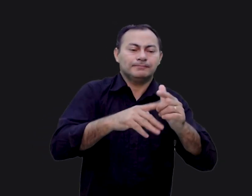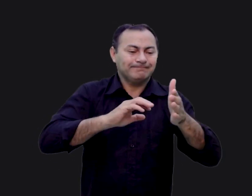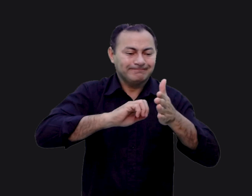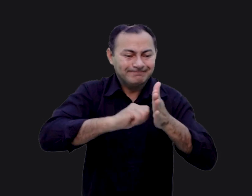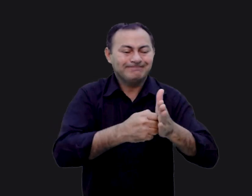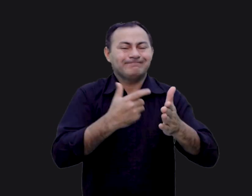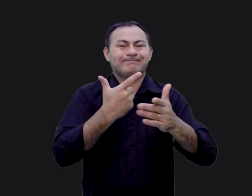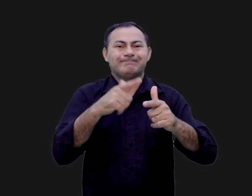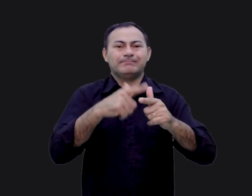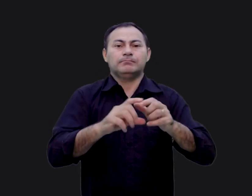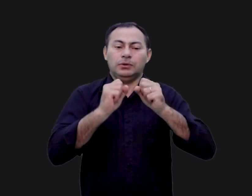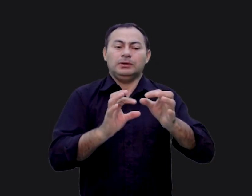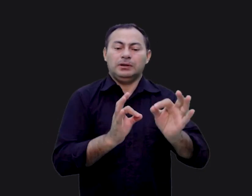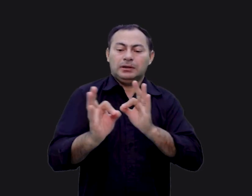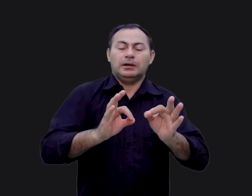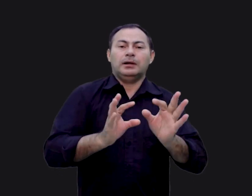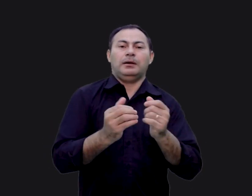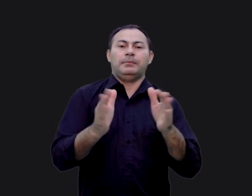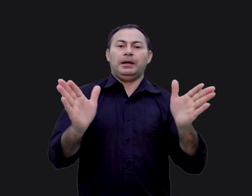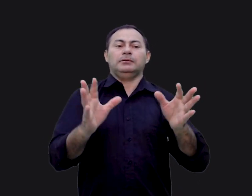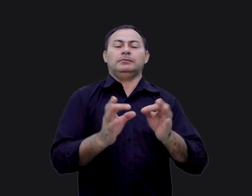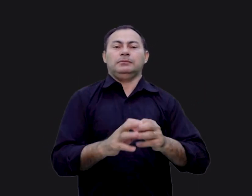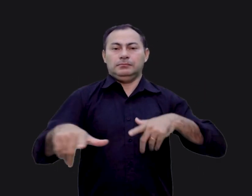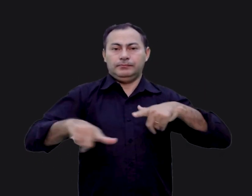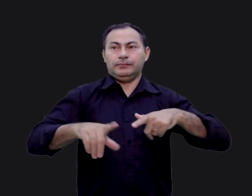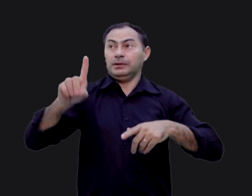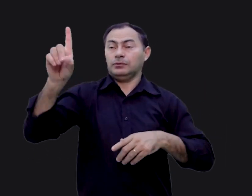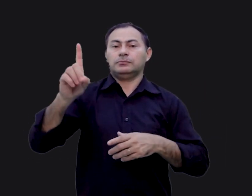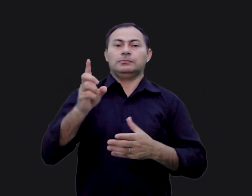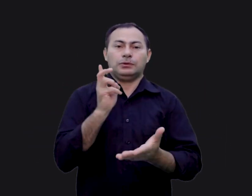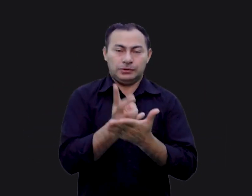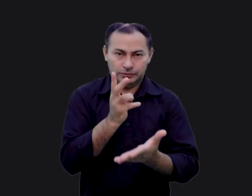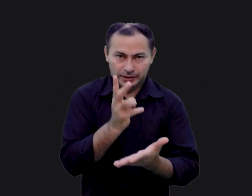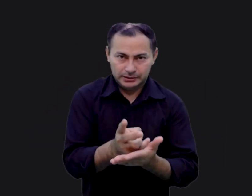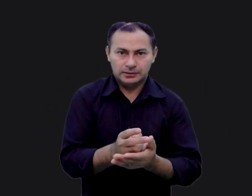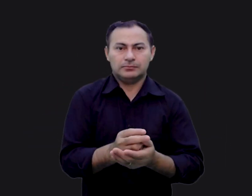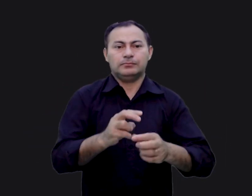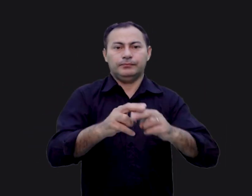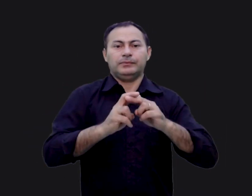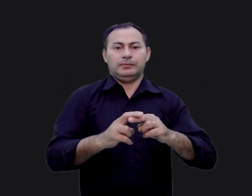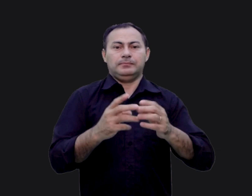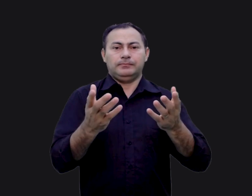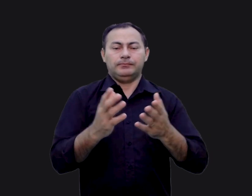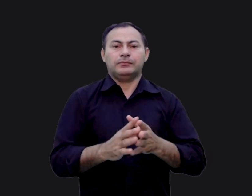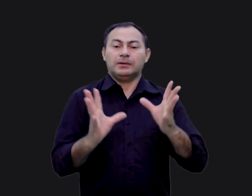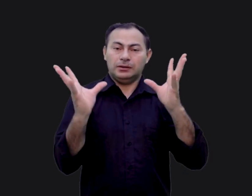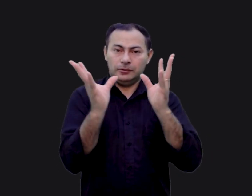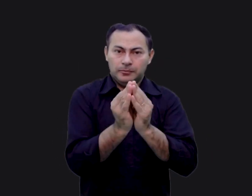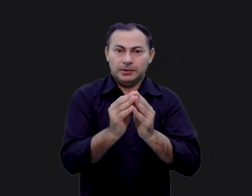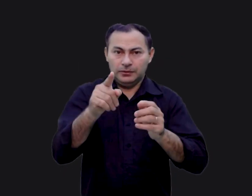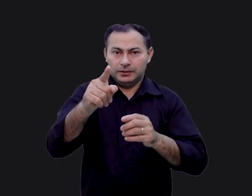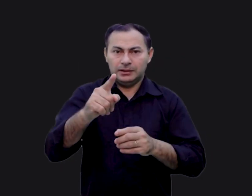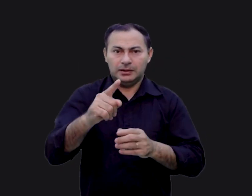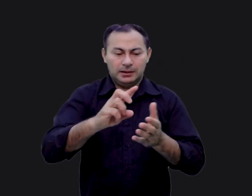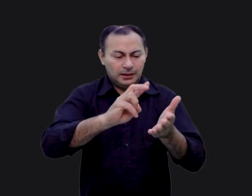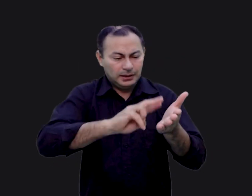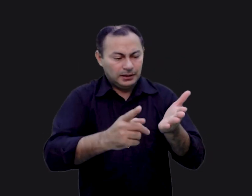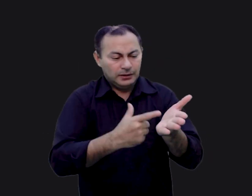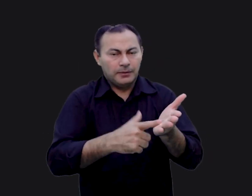estava bloqueando a igreja podia ser removido para que o trabalho de Deus continuasse através dela. Resumindo, quando você ler os livros